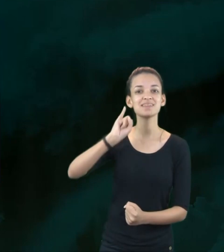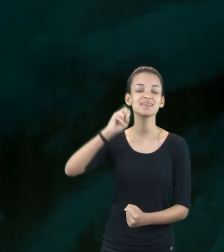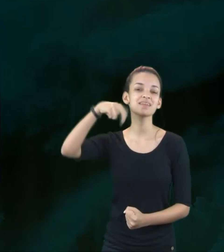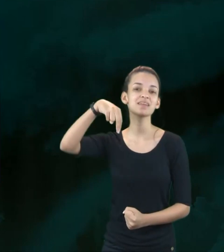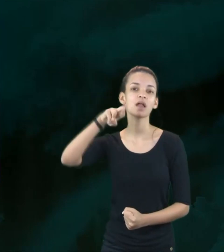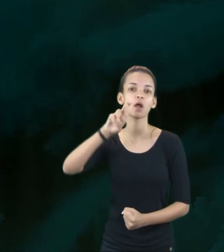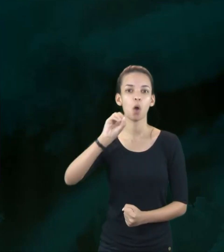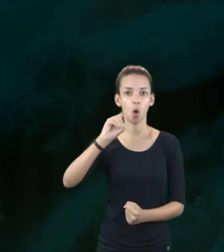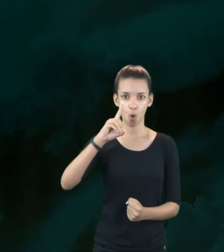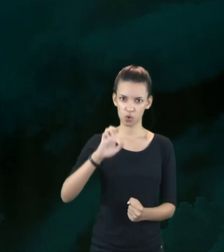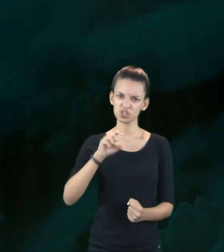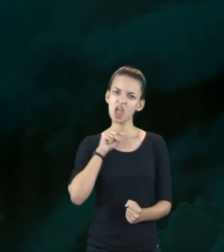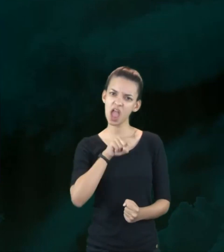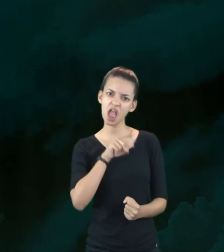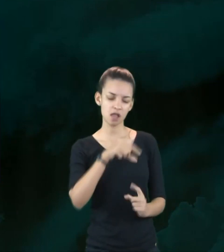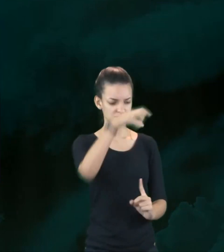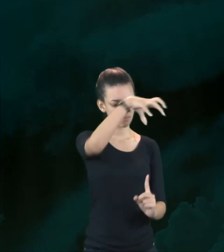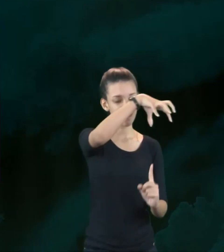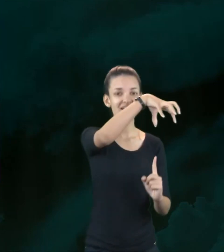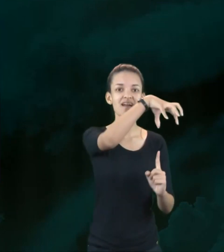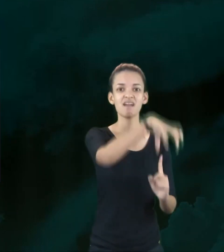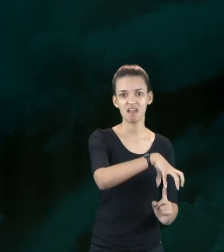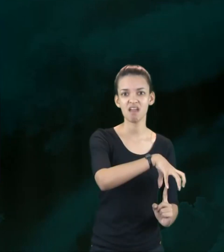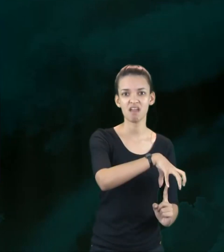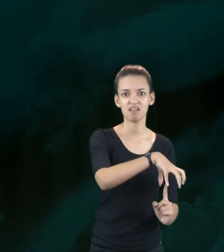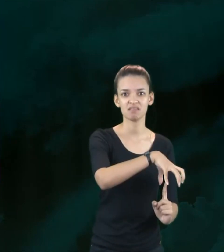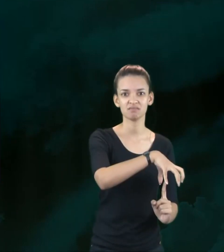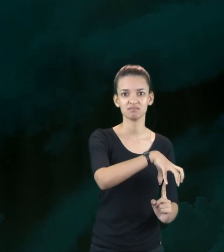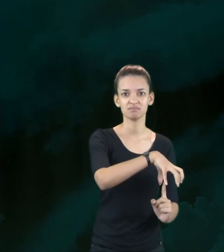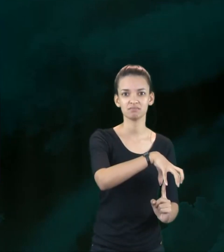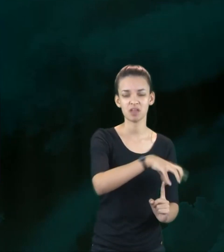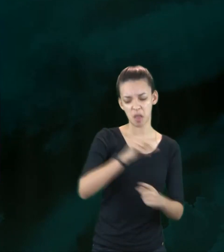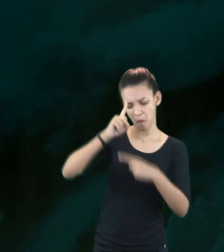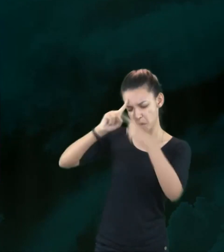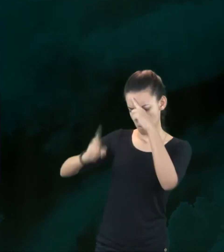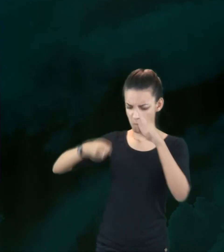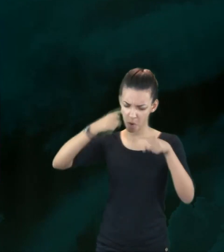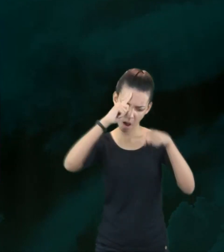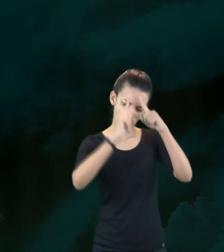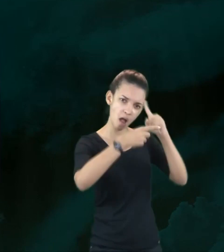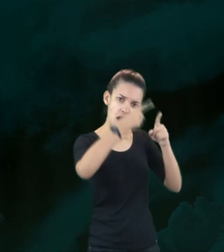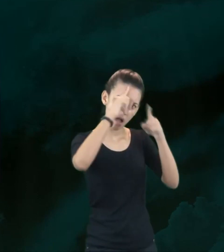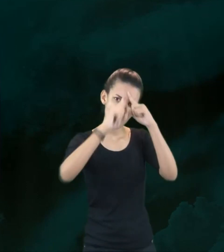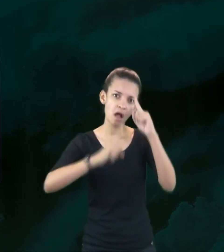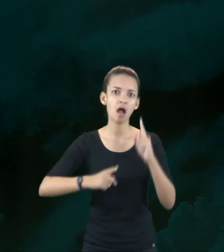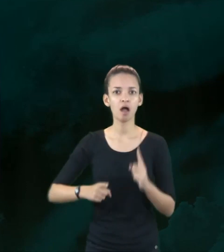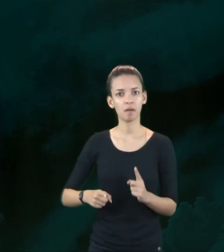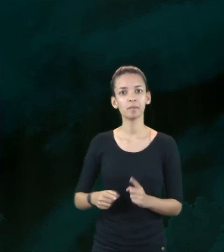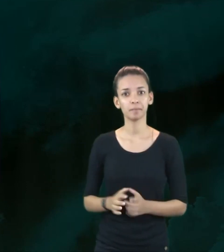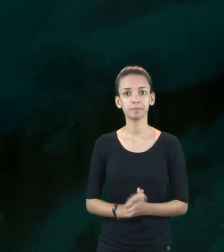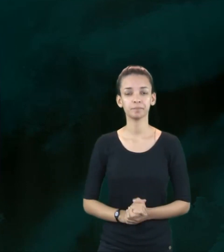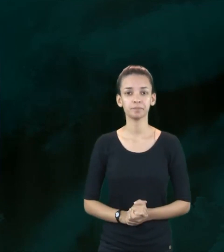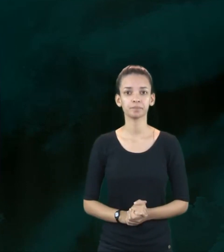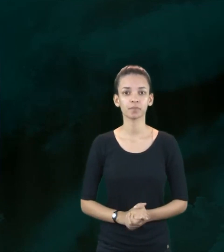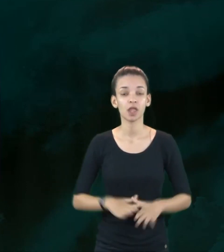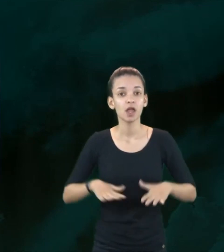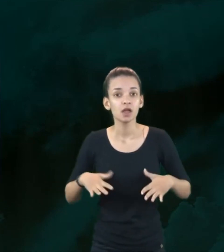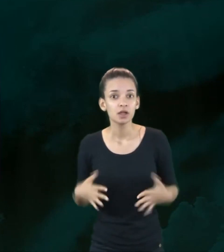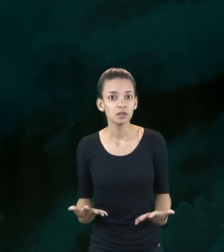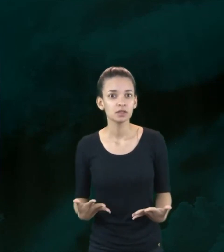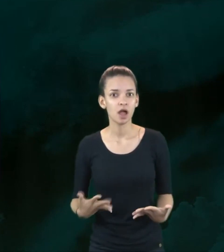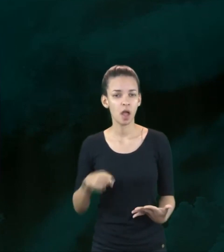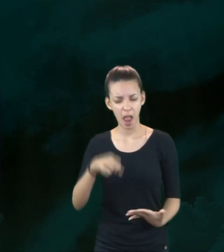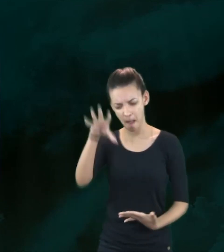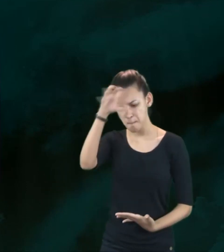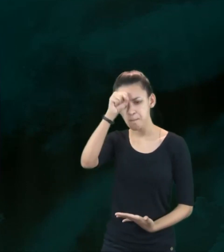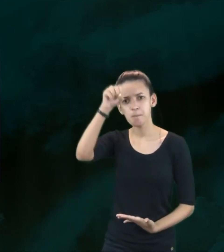sobre as pessoas. Então ele aprendeu a lidar com poder sobre os outros, ele aprendeu a lidar,